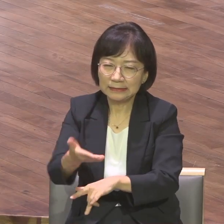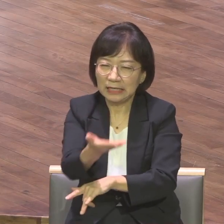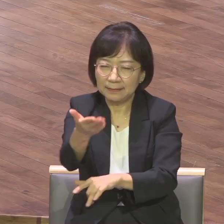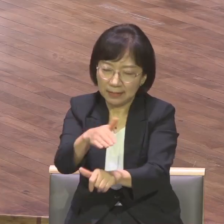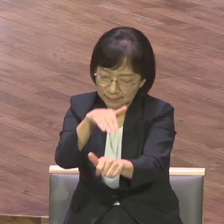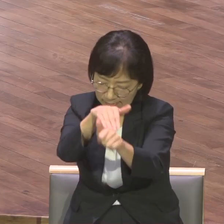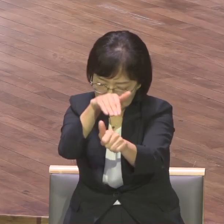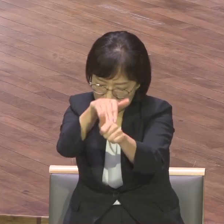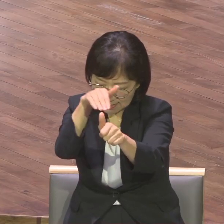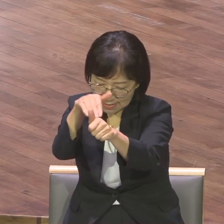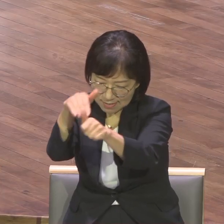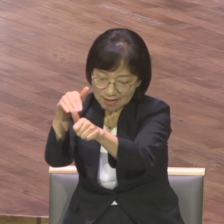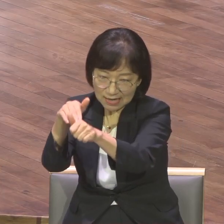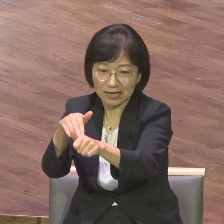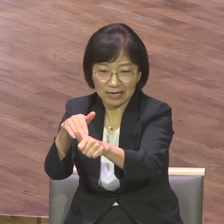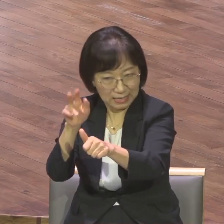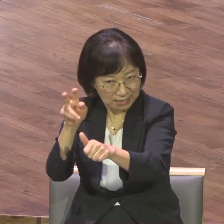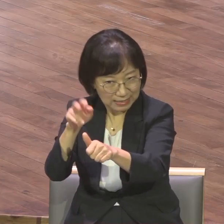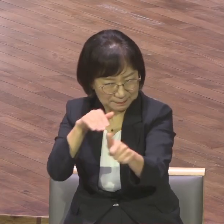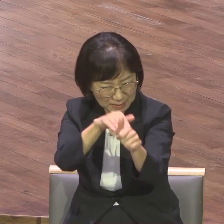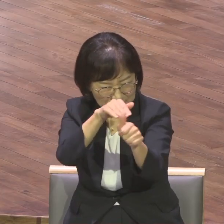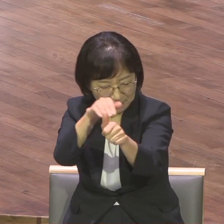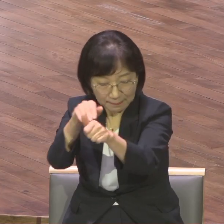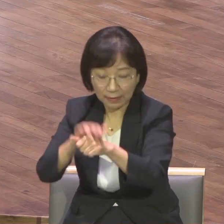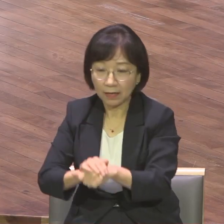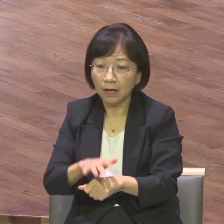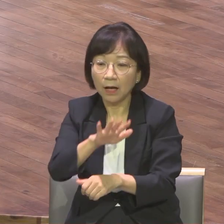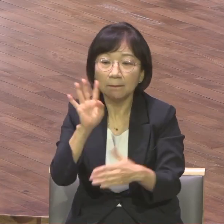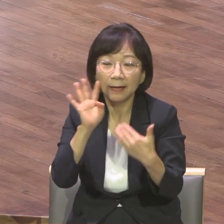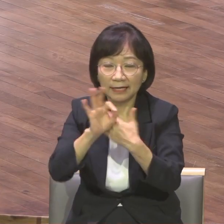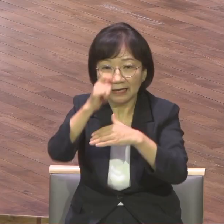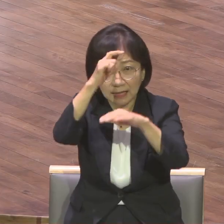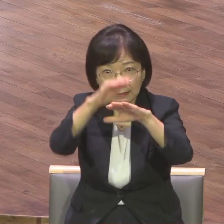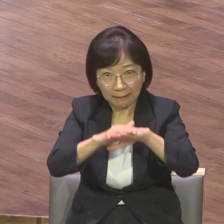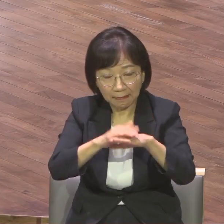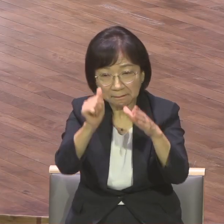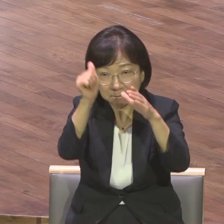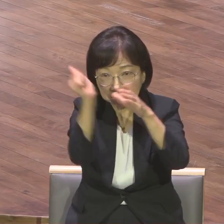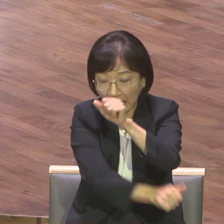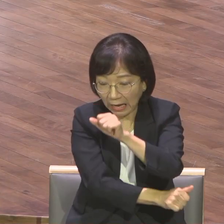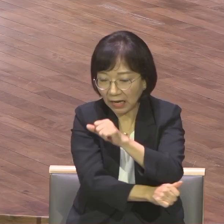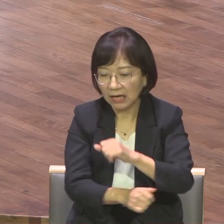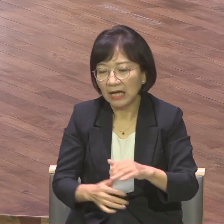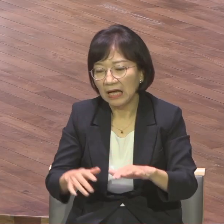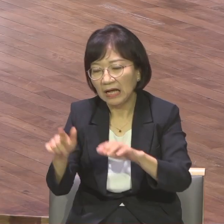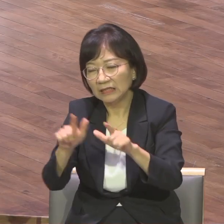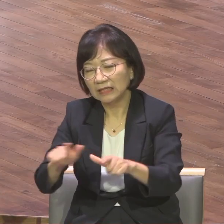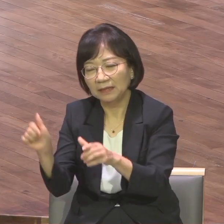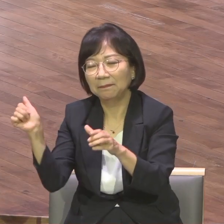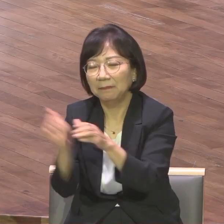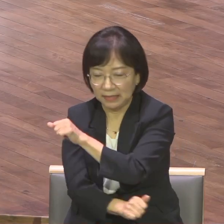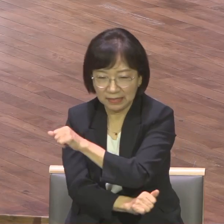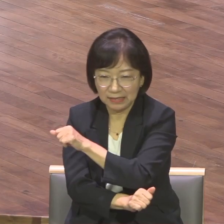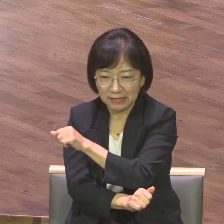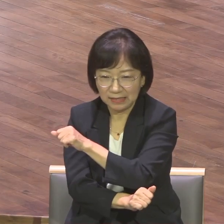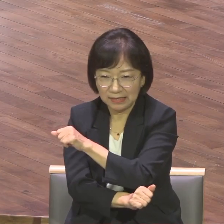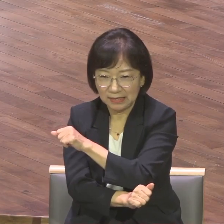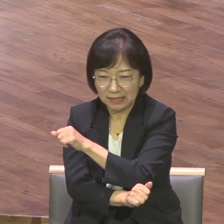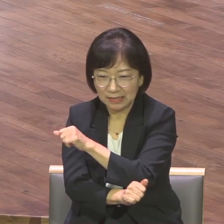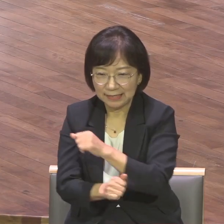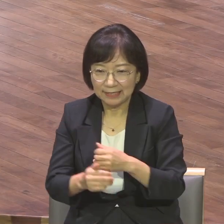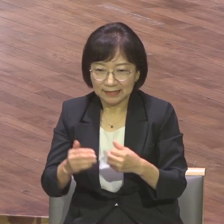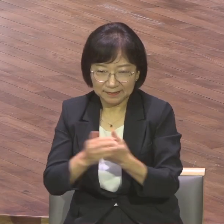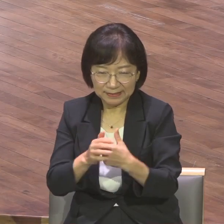것입니다. 그 예배 실패하면 인생 실패니까, 이스라엘 백성처럼 예배 실패하면 인생 실패하는 거니까,